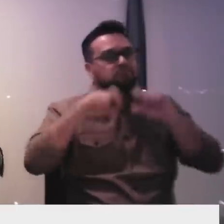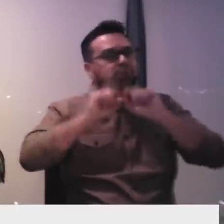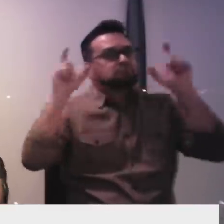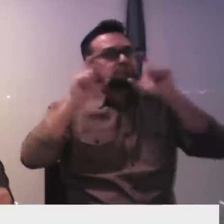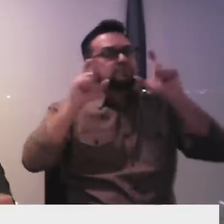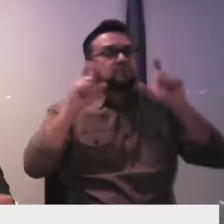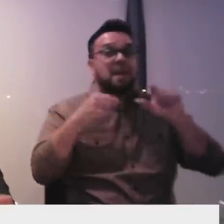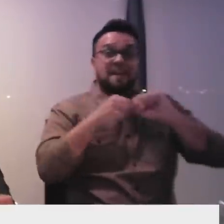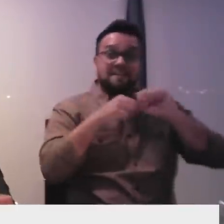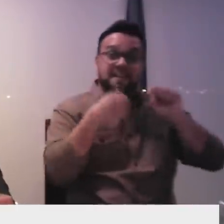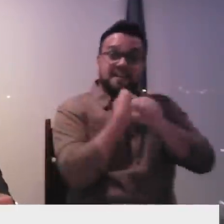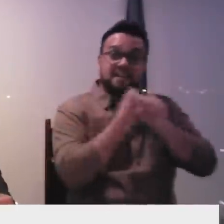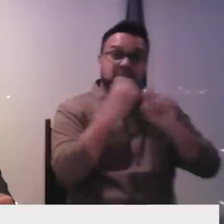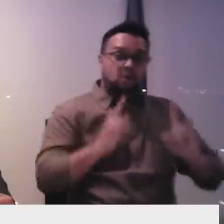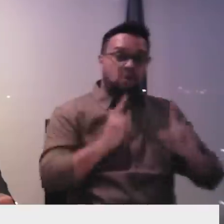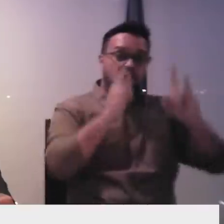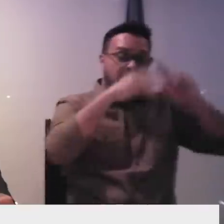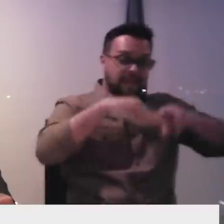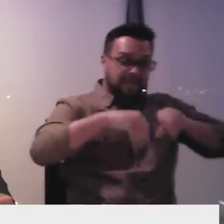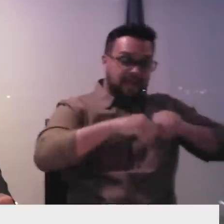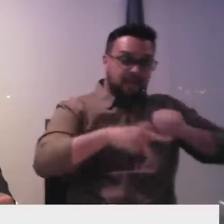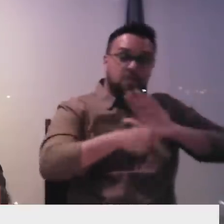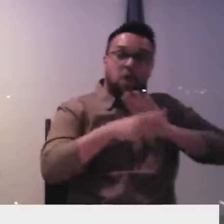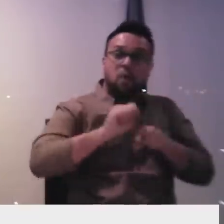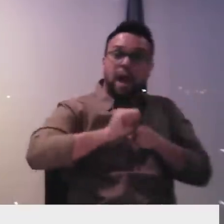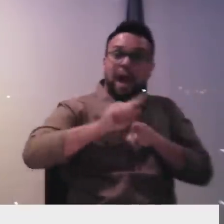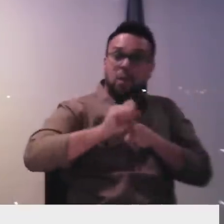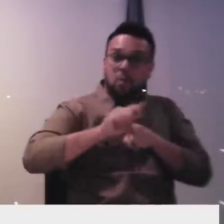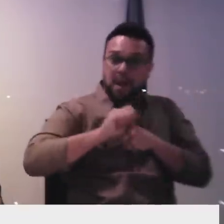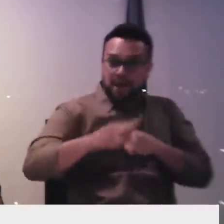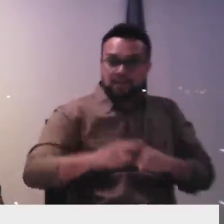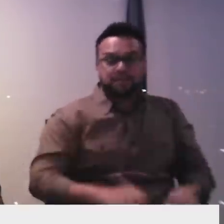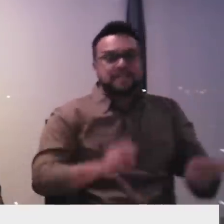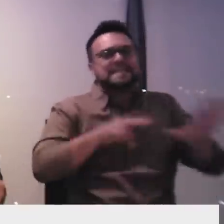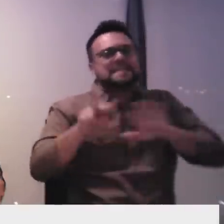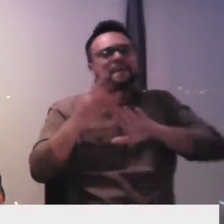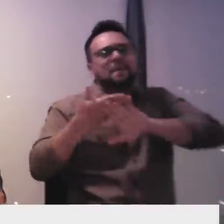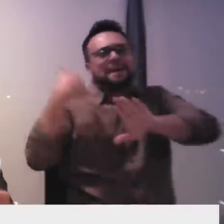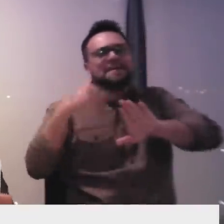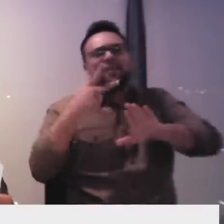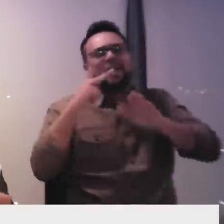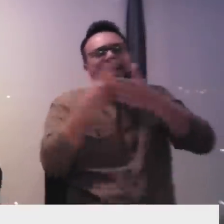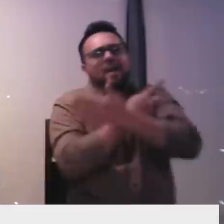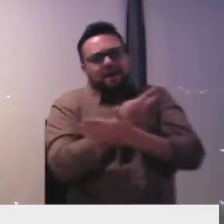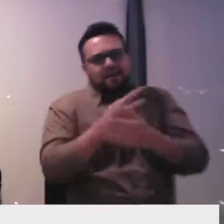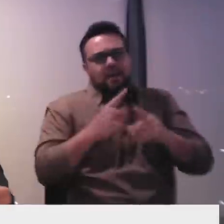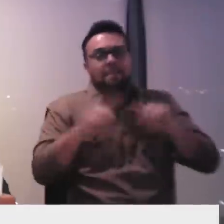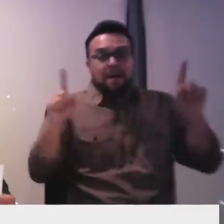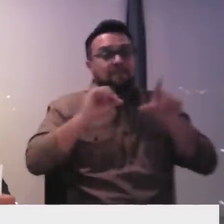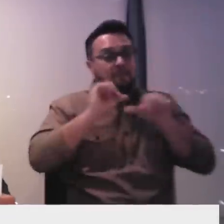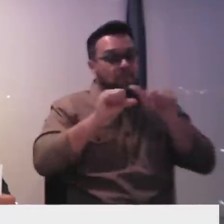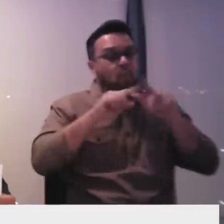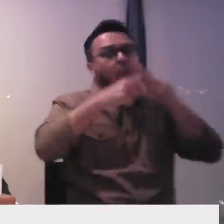prédio foi feito em cima de um terreno alugado. Eu me equivoquei a semana passada, falei um preço lá embaixo, fomos corrigir o